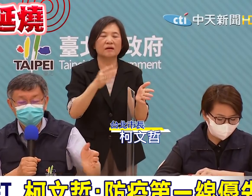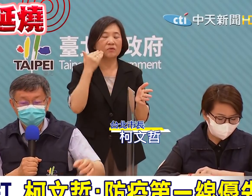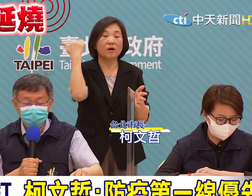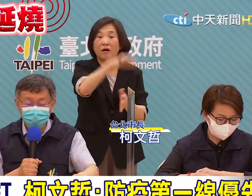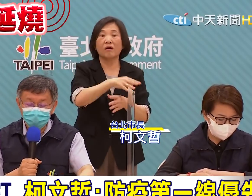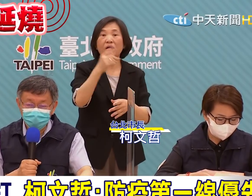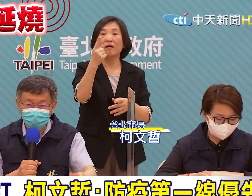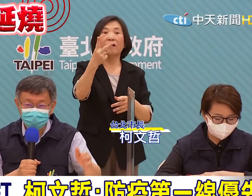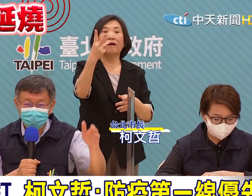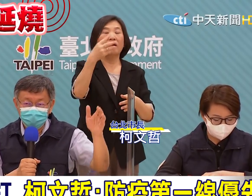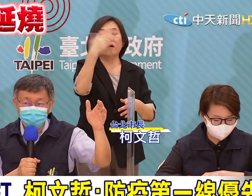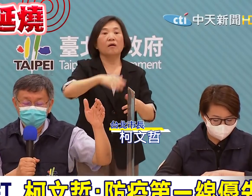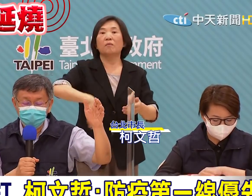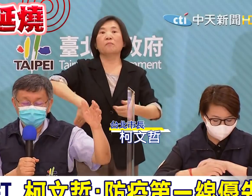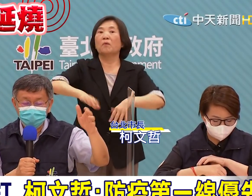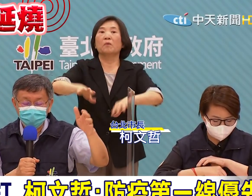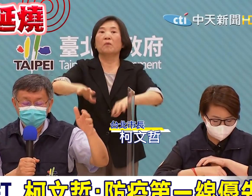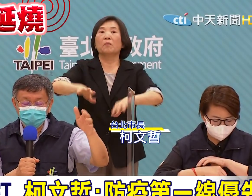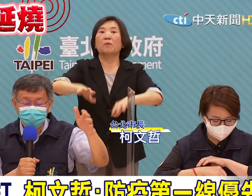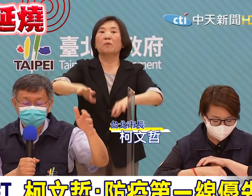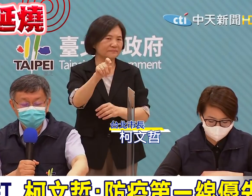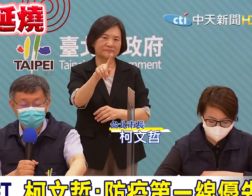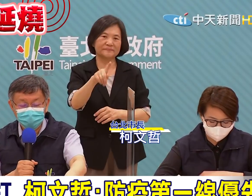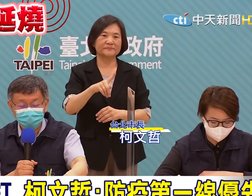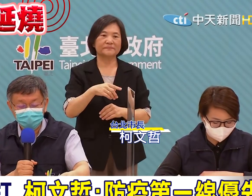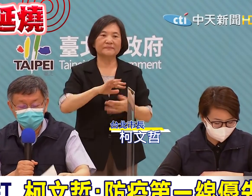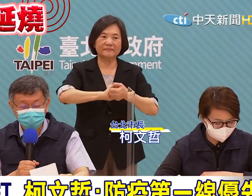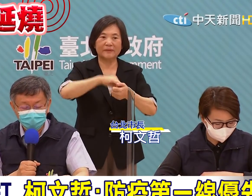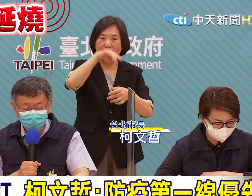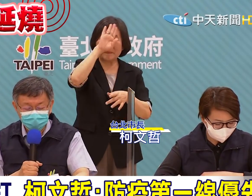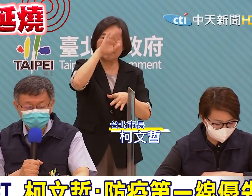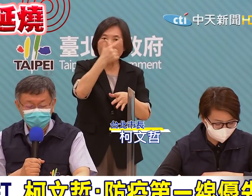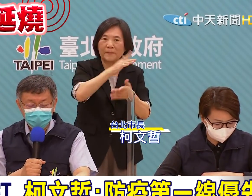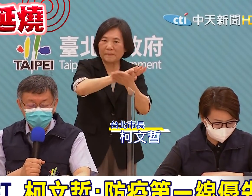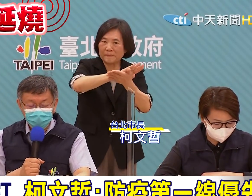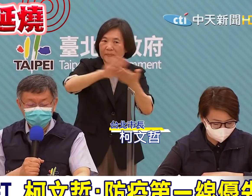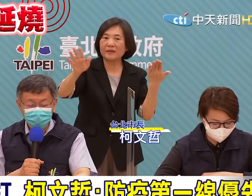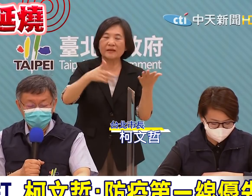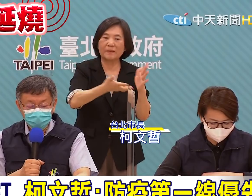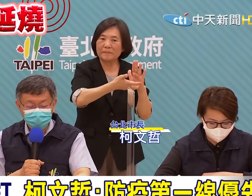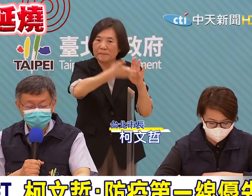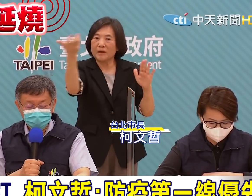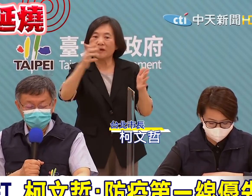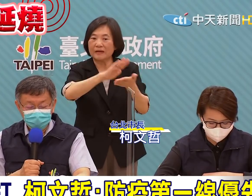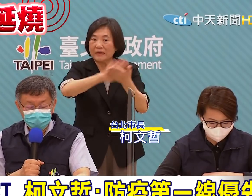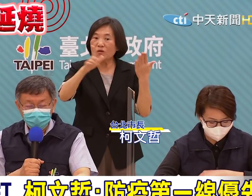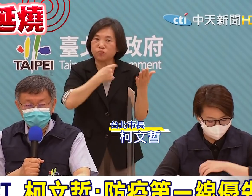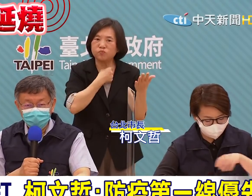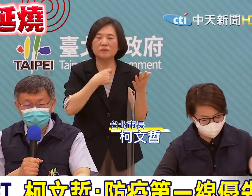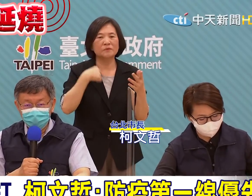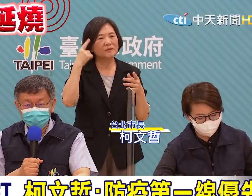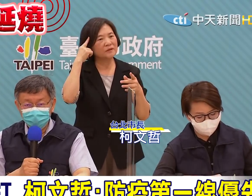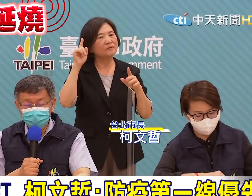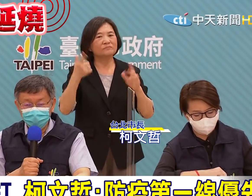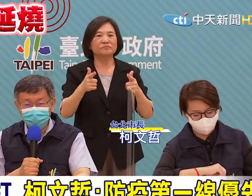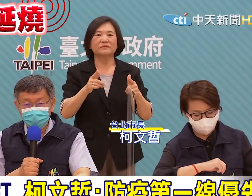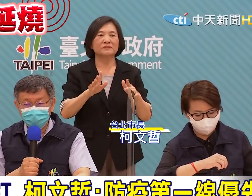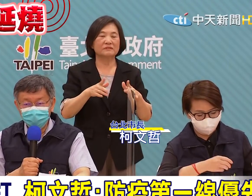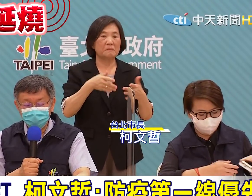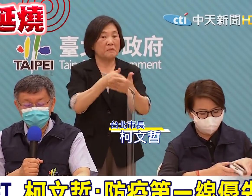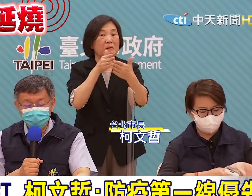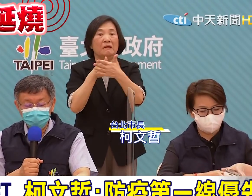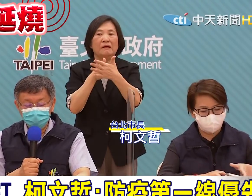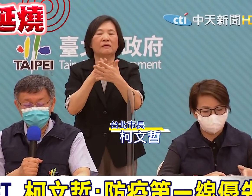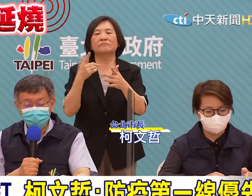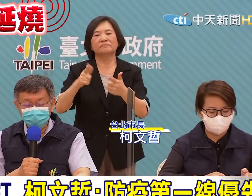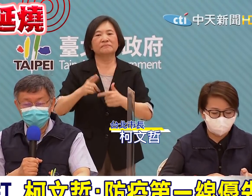好就突然出院，他们要慢慢把那些病人清掉了。所以我倒觉得，我们今天会下达命令给各大医院